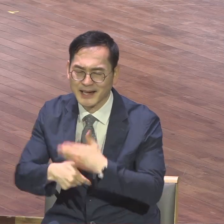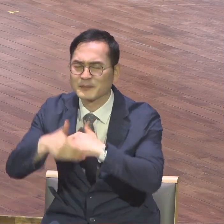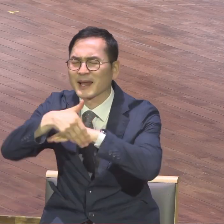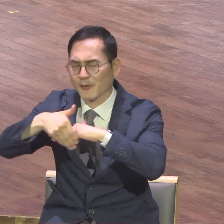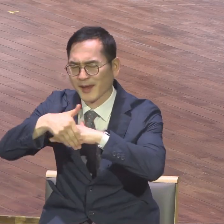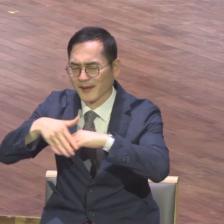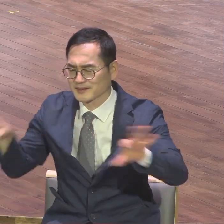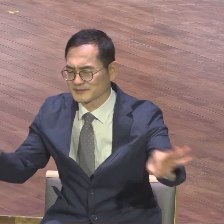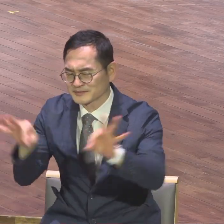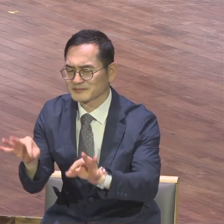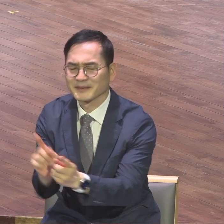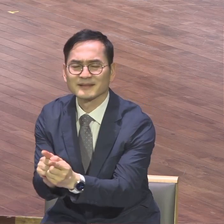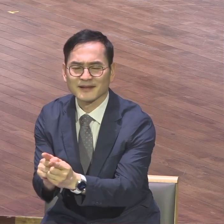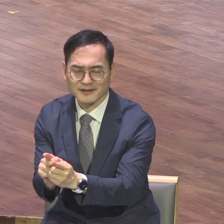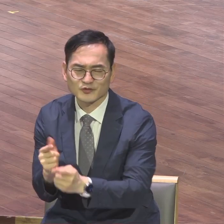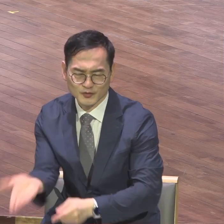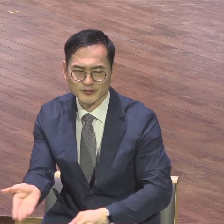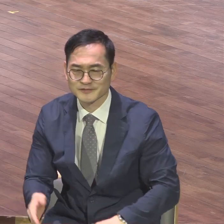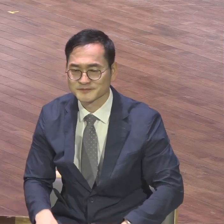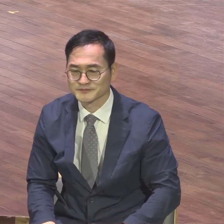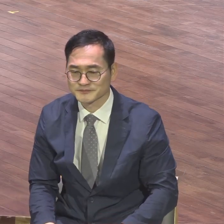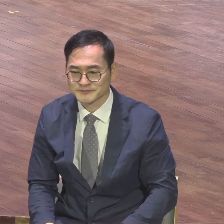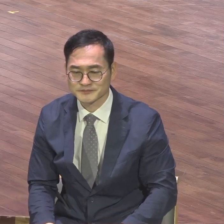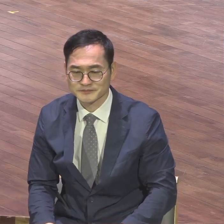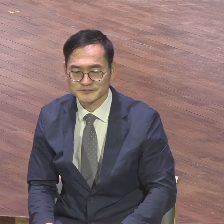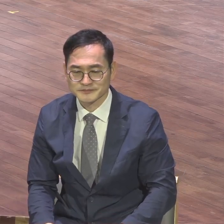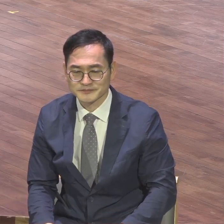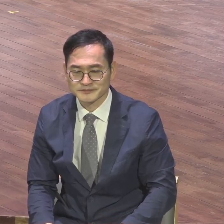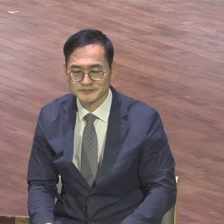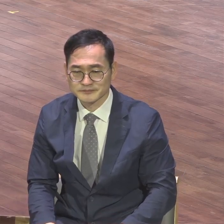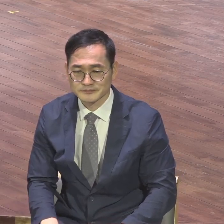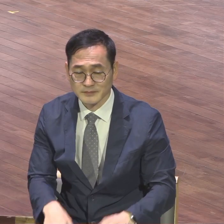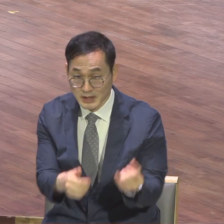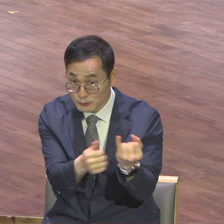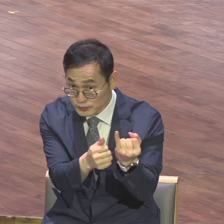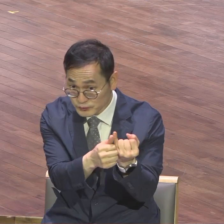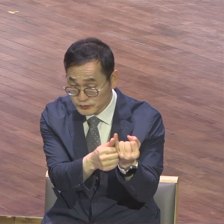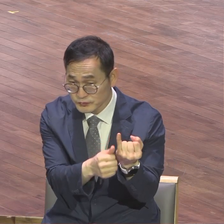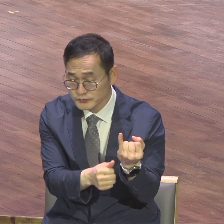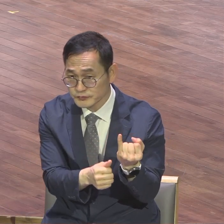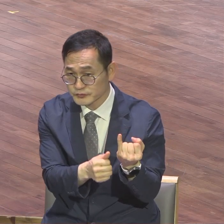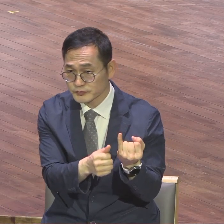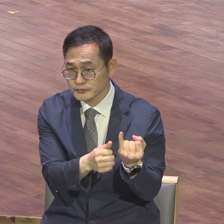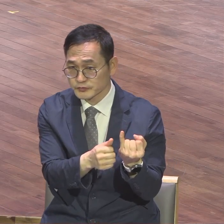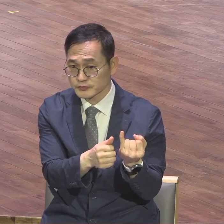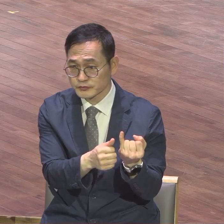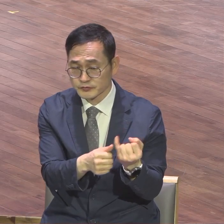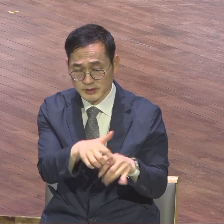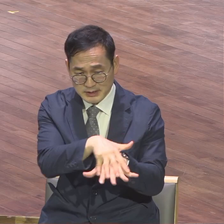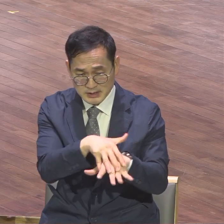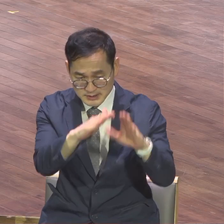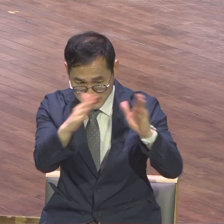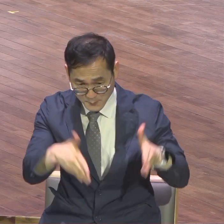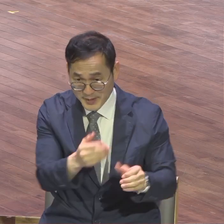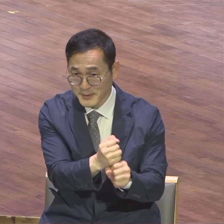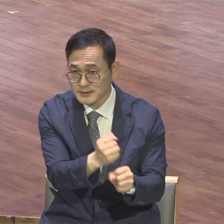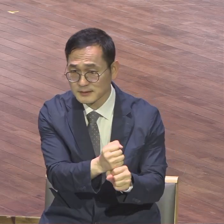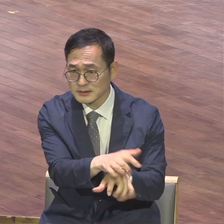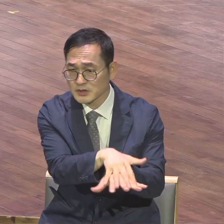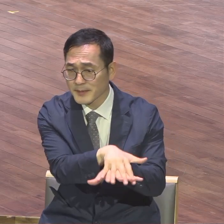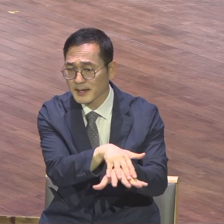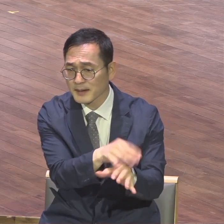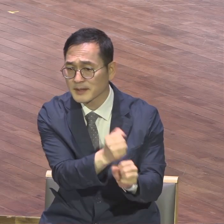선교적 만남이었어요. 바울과 이 브리스가 부부가 모두가 천막 만드는 업을 했다.